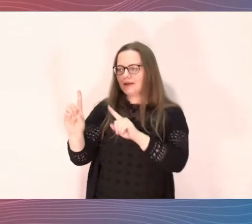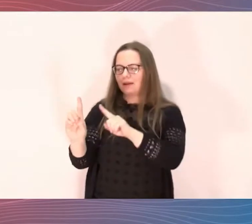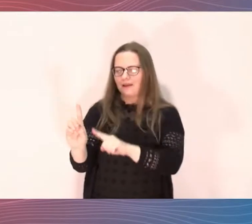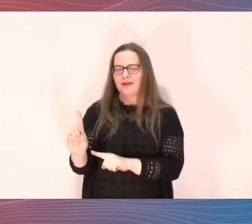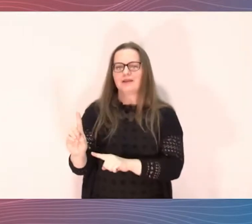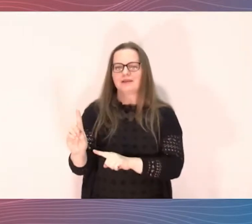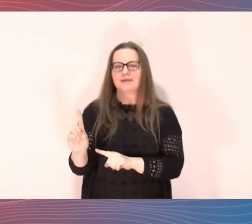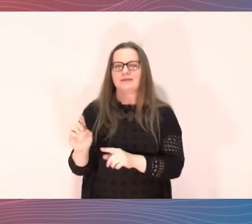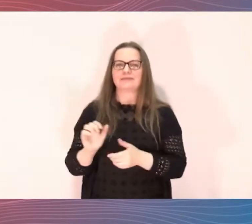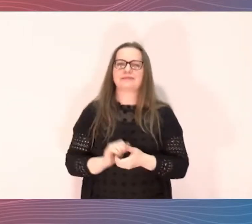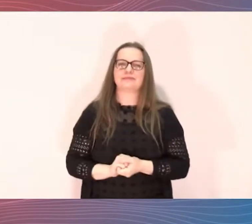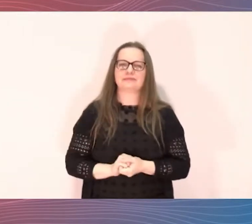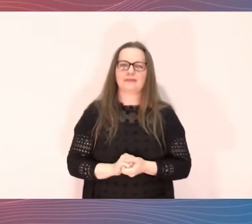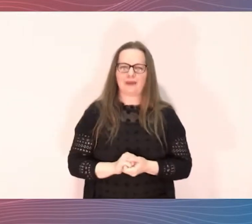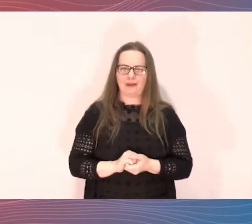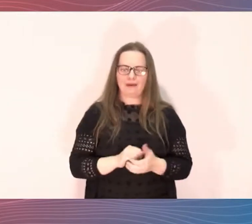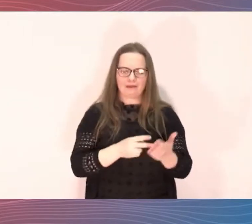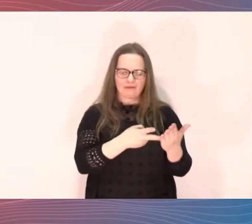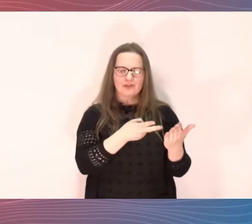11, versículo 1. Dá uma olhada.